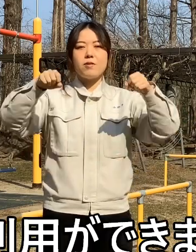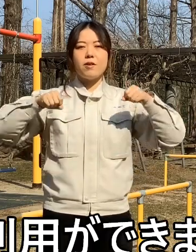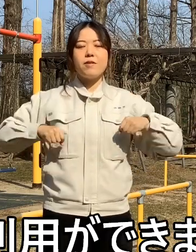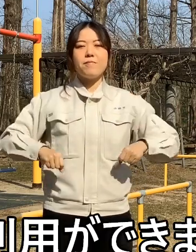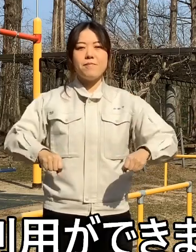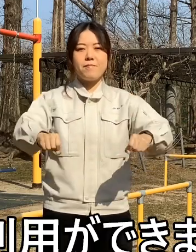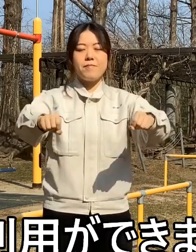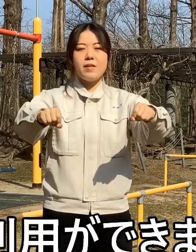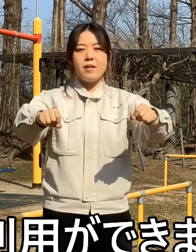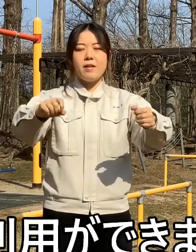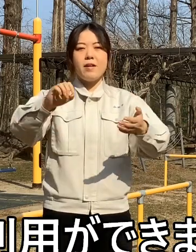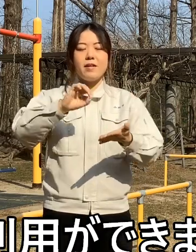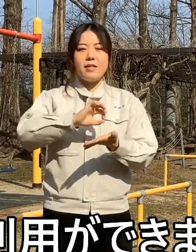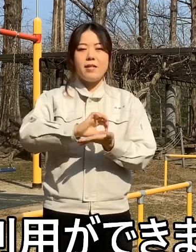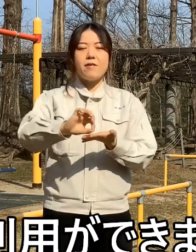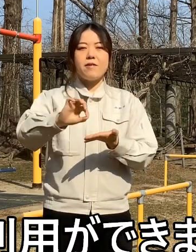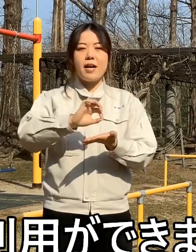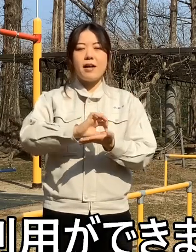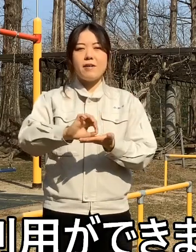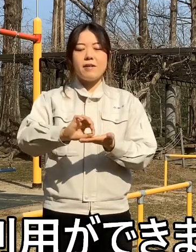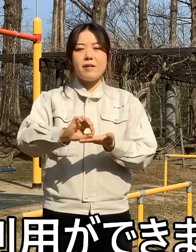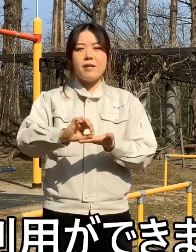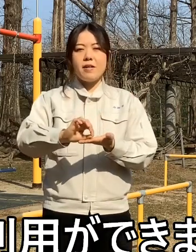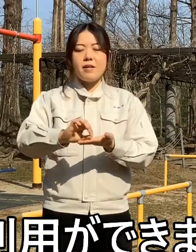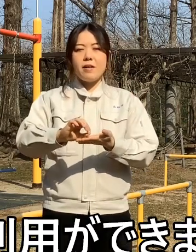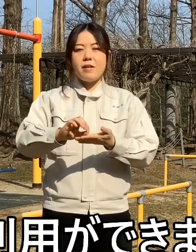の利用